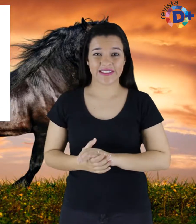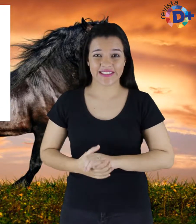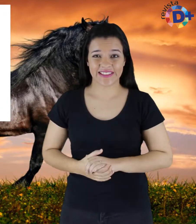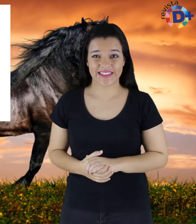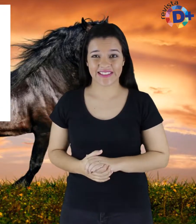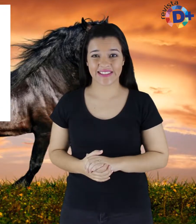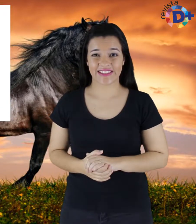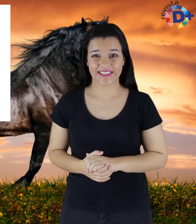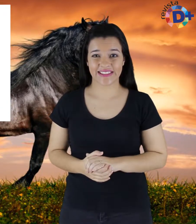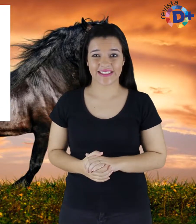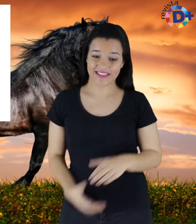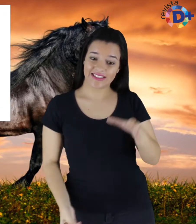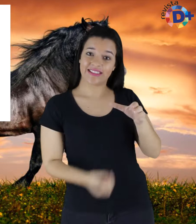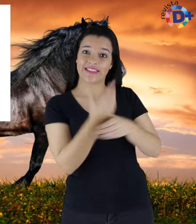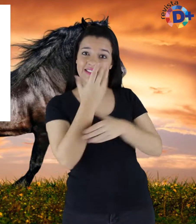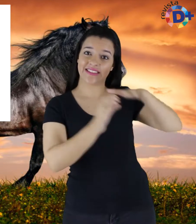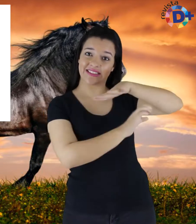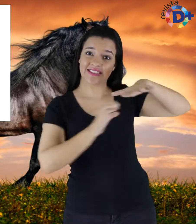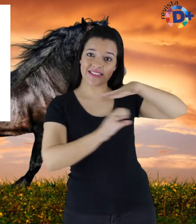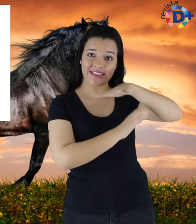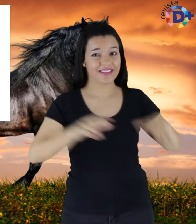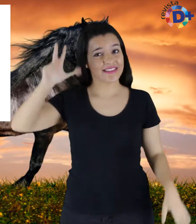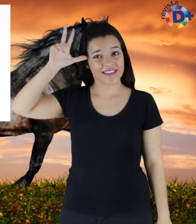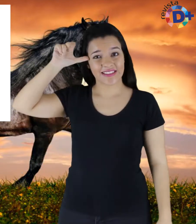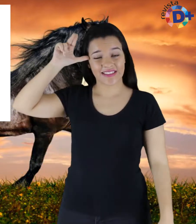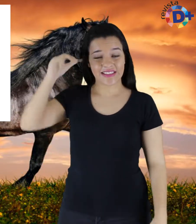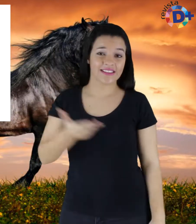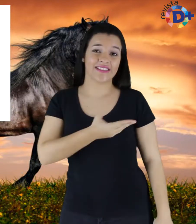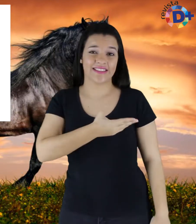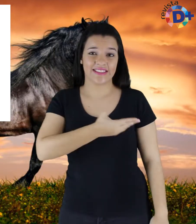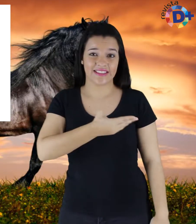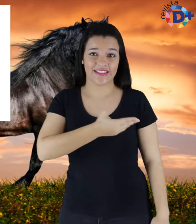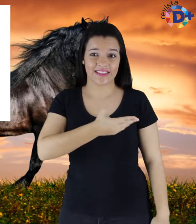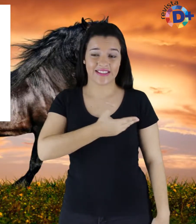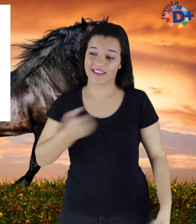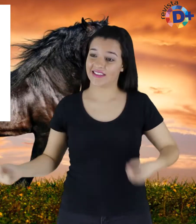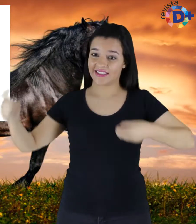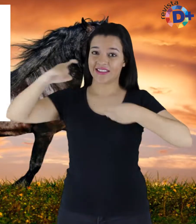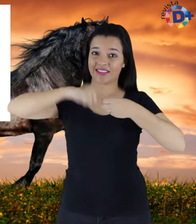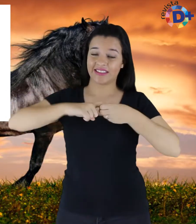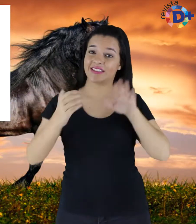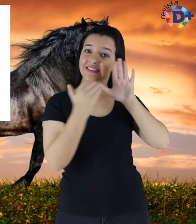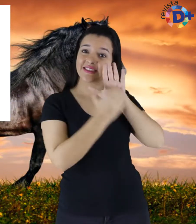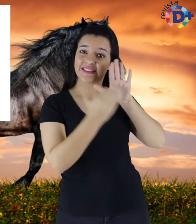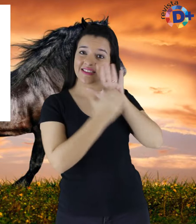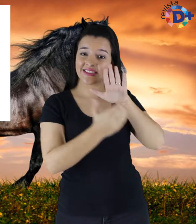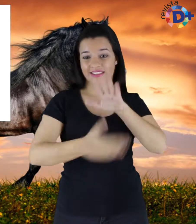criado pela empresa cavalo amigo em parceria com a secretaria de educação de